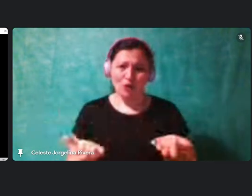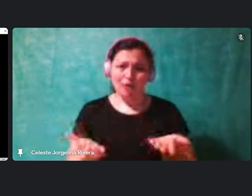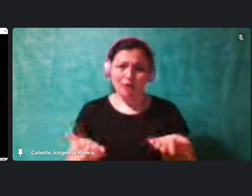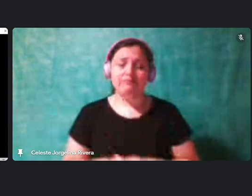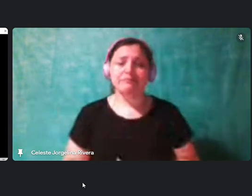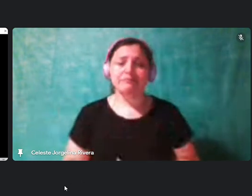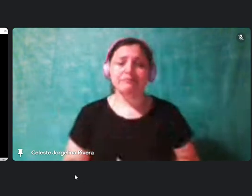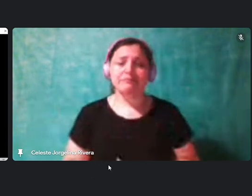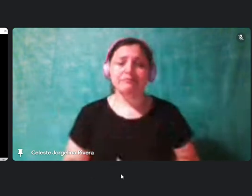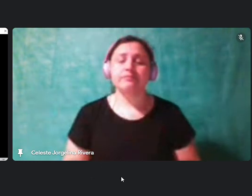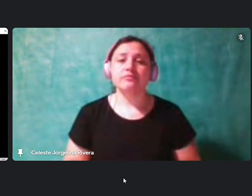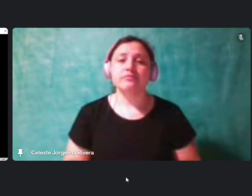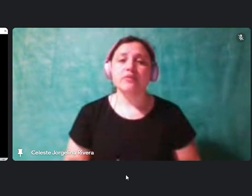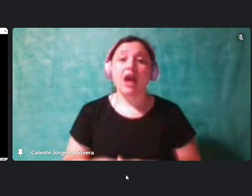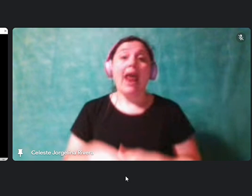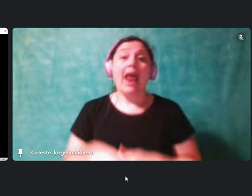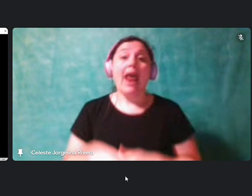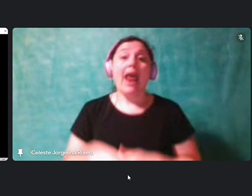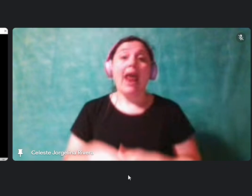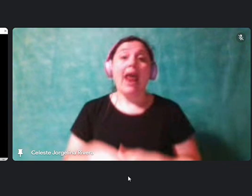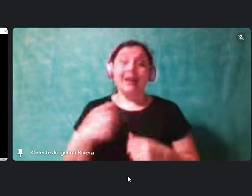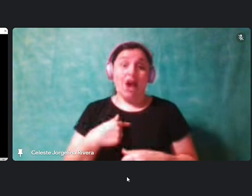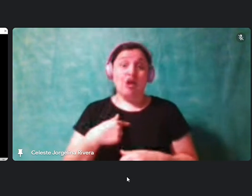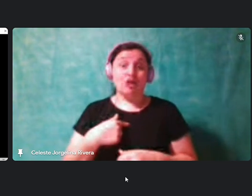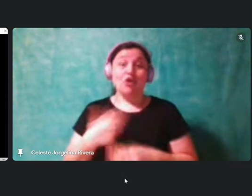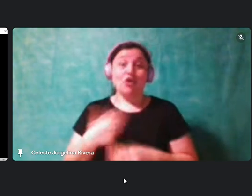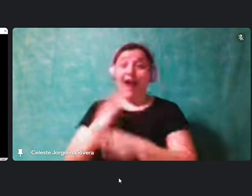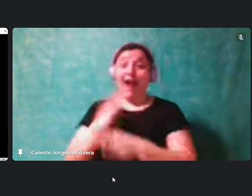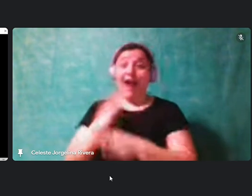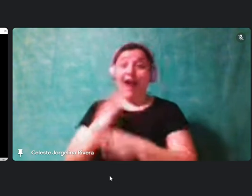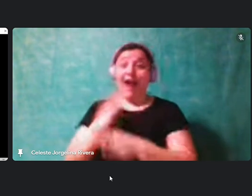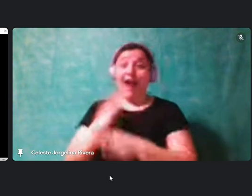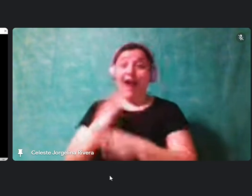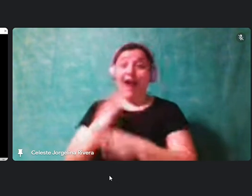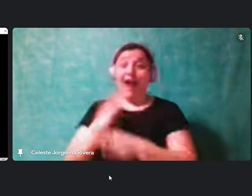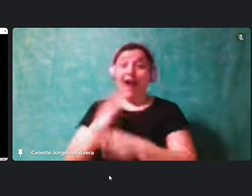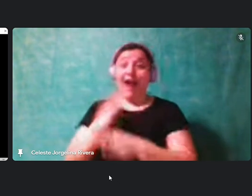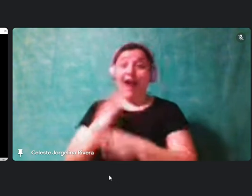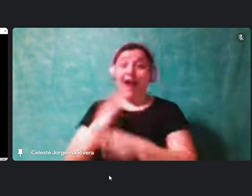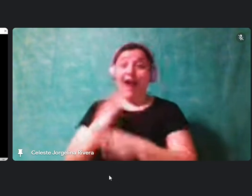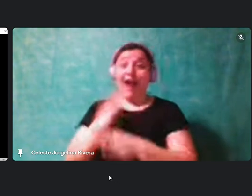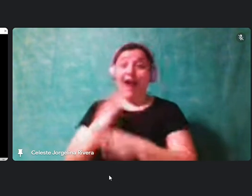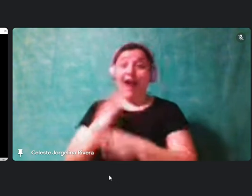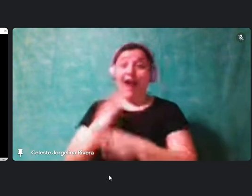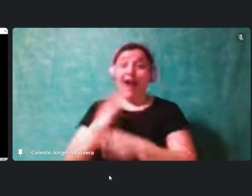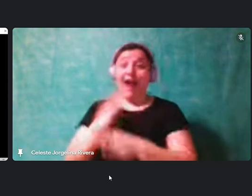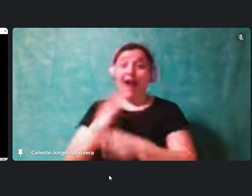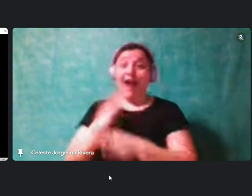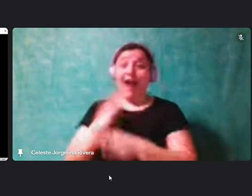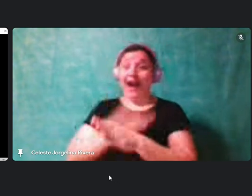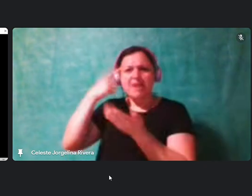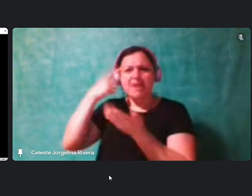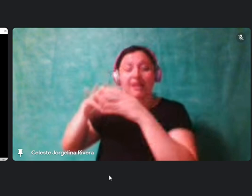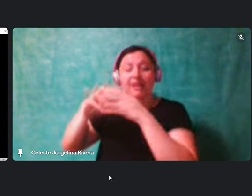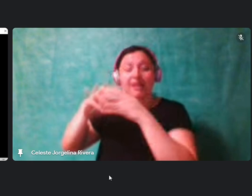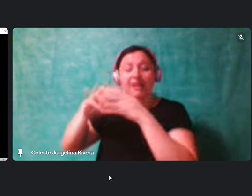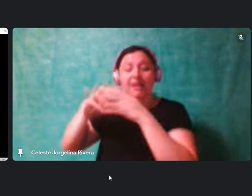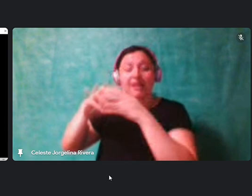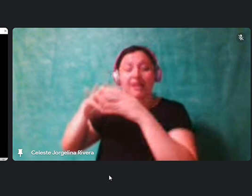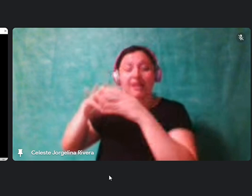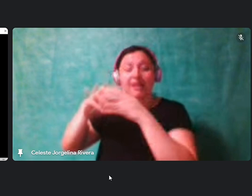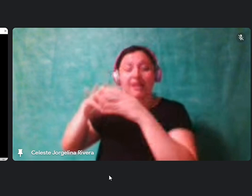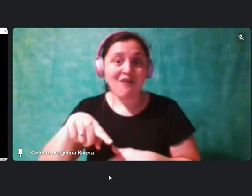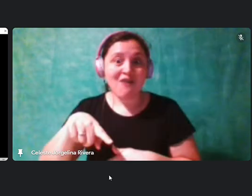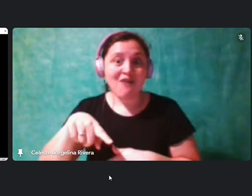Esto, más que nada, tiene que ver con una habilidad, una capacidad o ciertas estrategias que si se